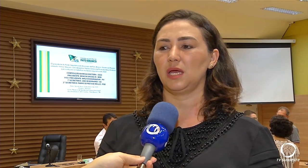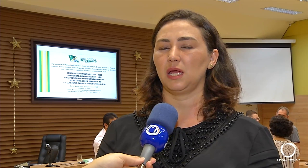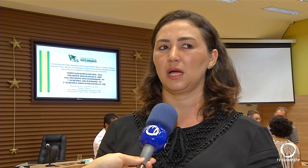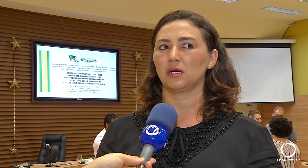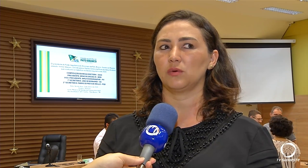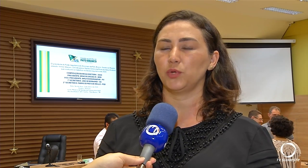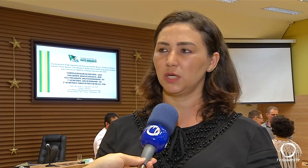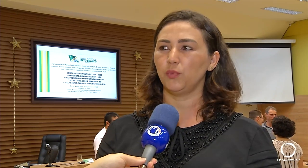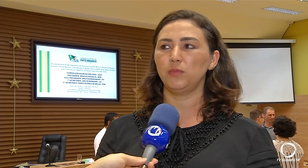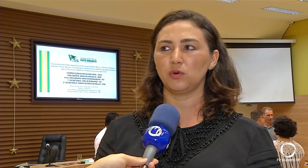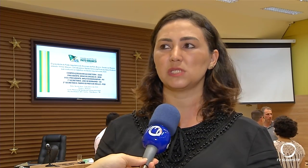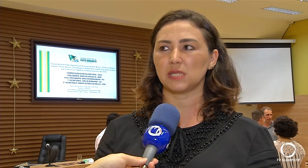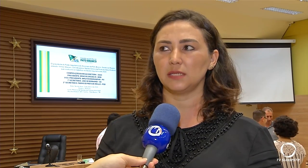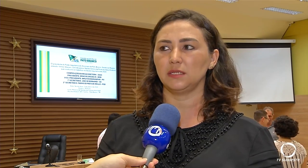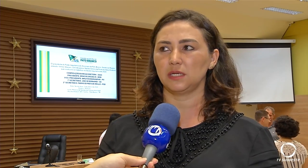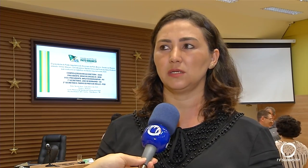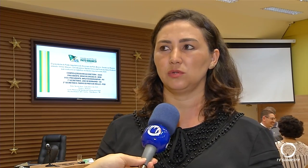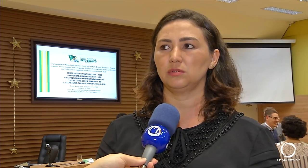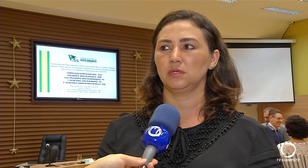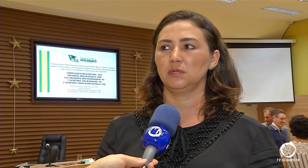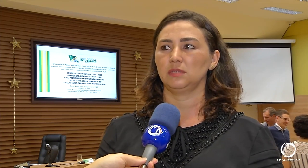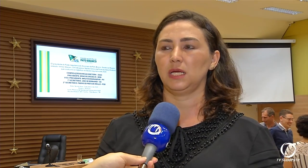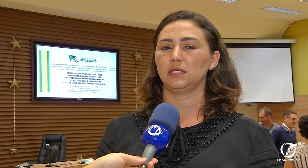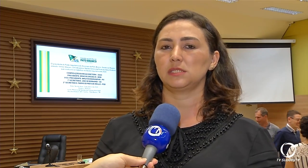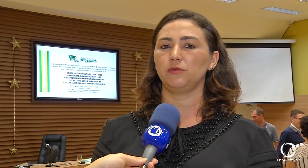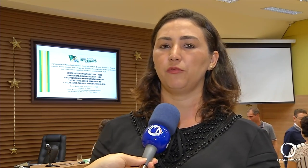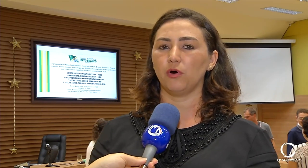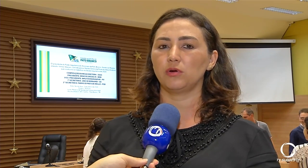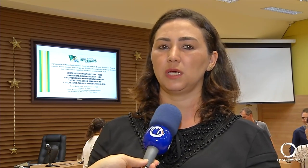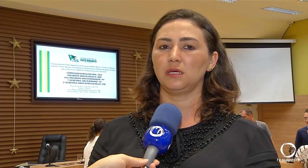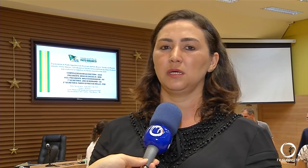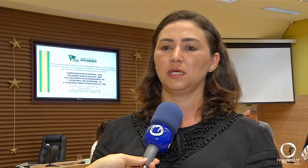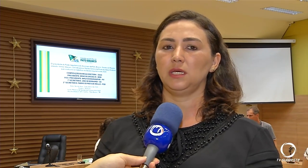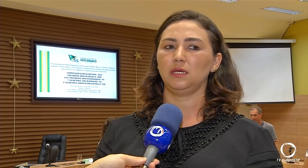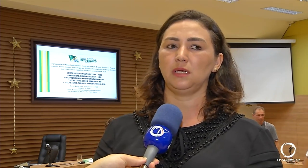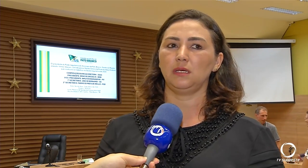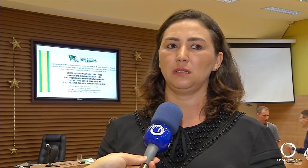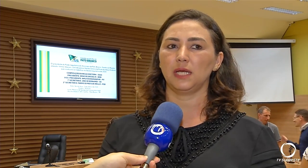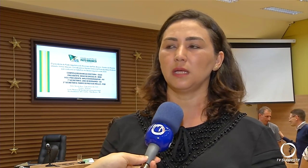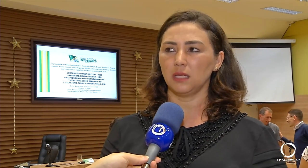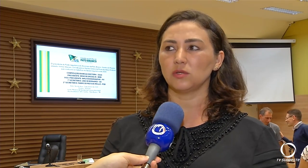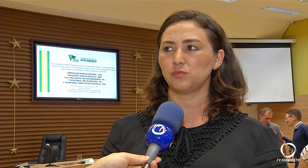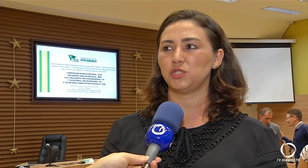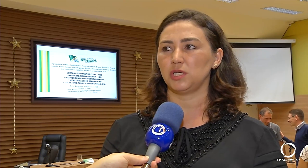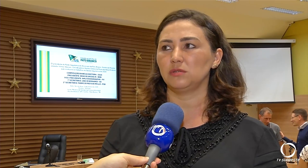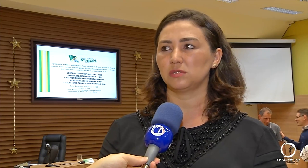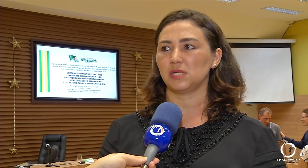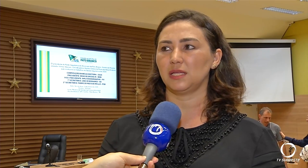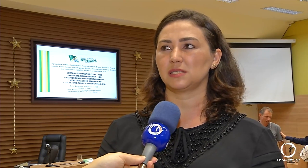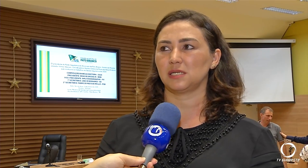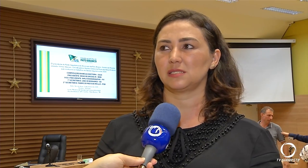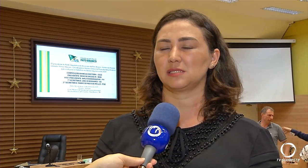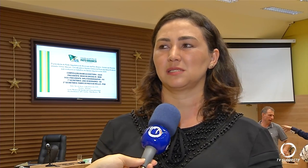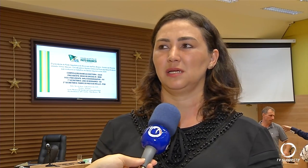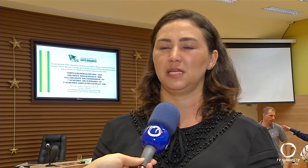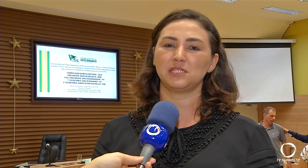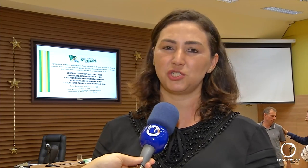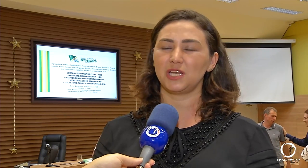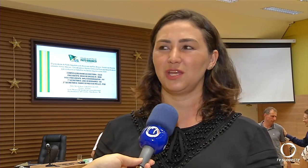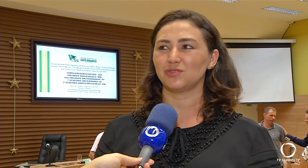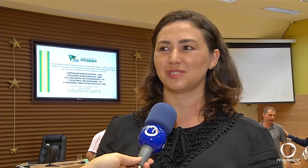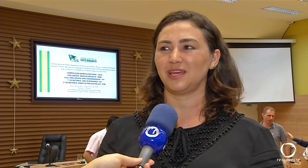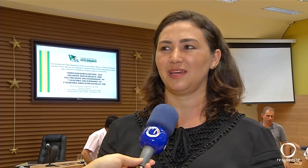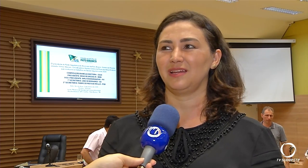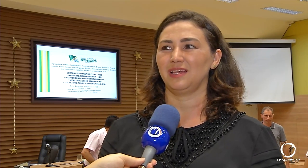Deus o poder público está adentrando, né, nesse enfoque e atendendo aos pedidos, né,